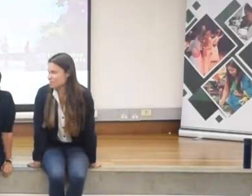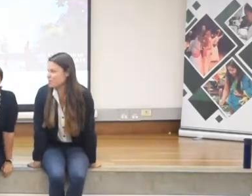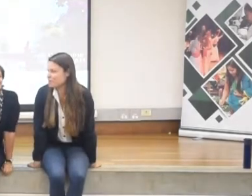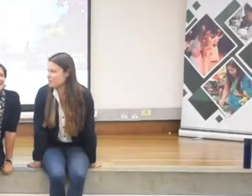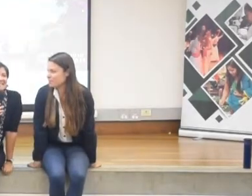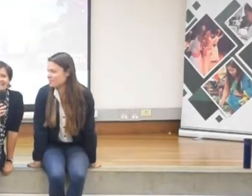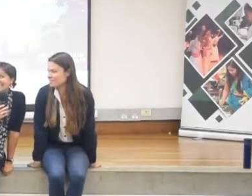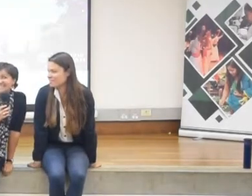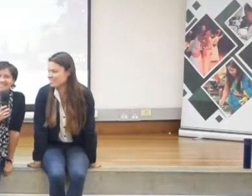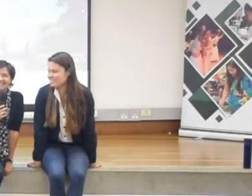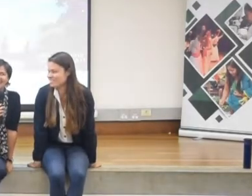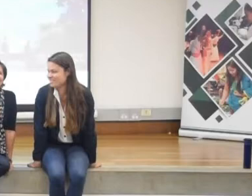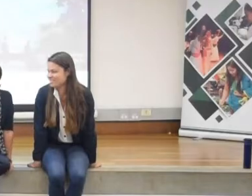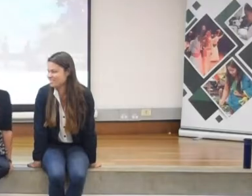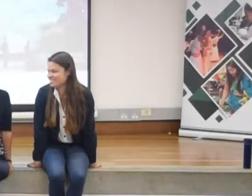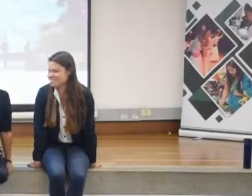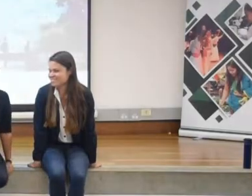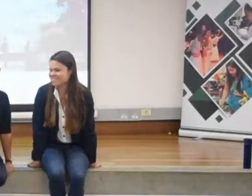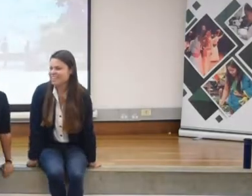Eso son sí.